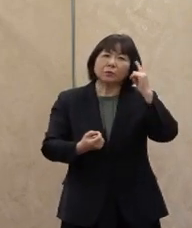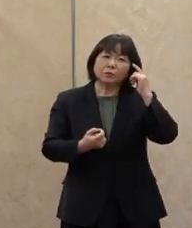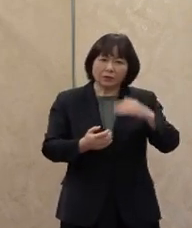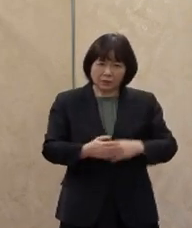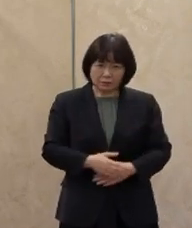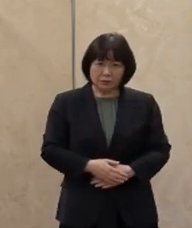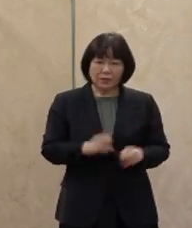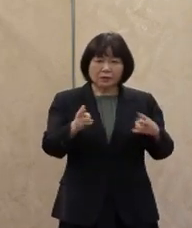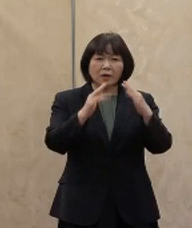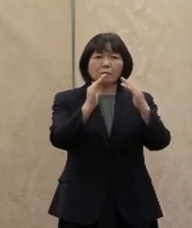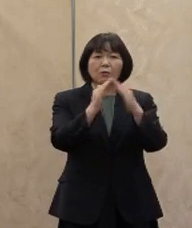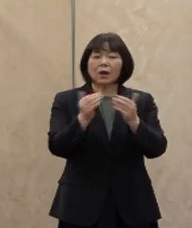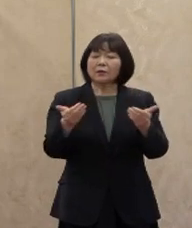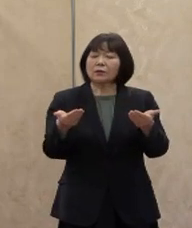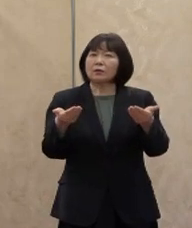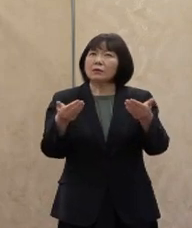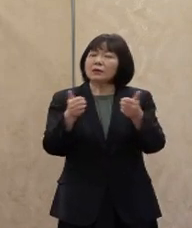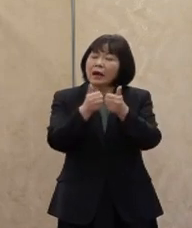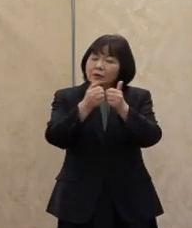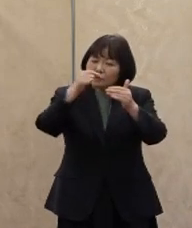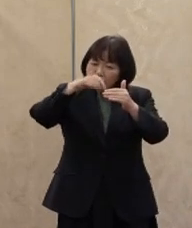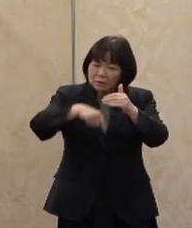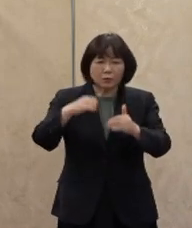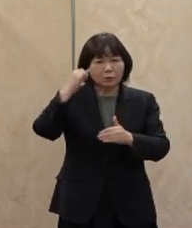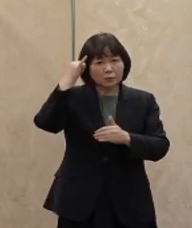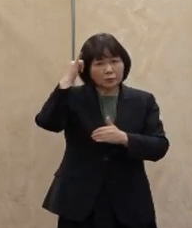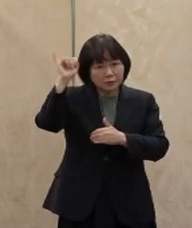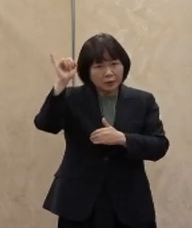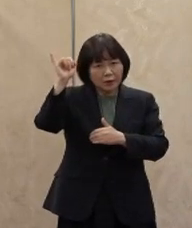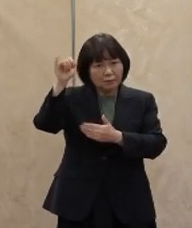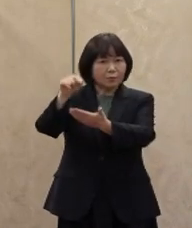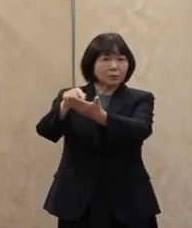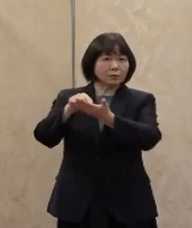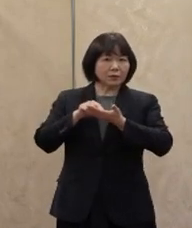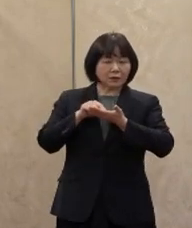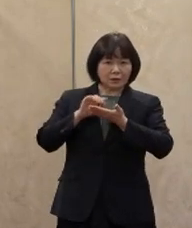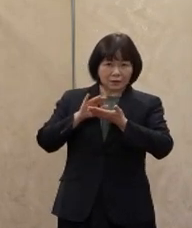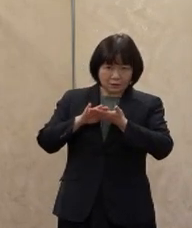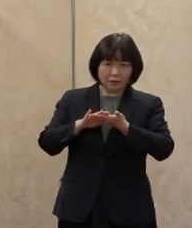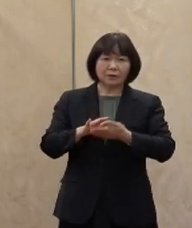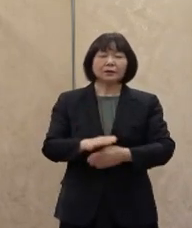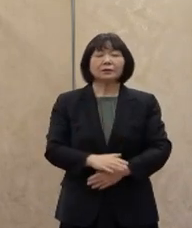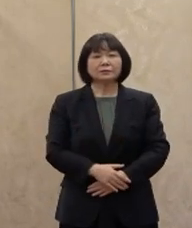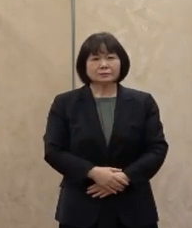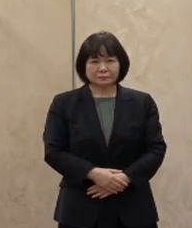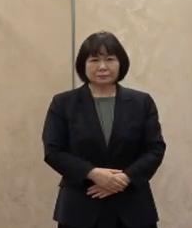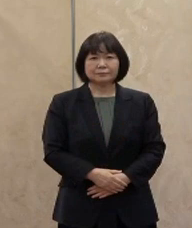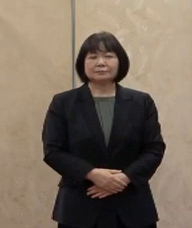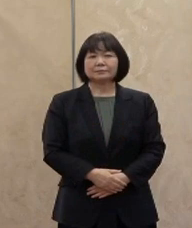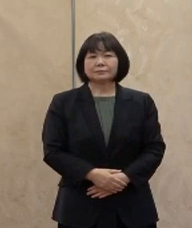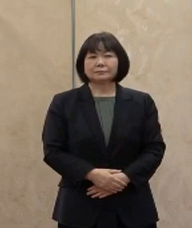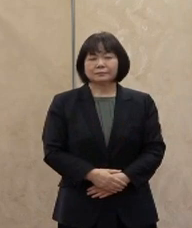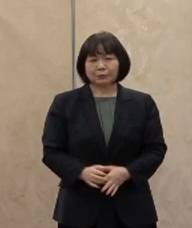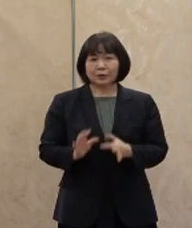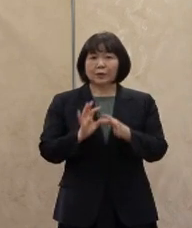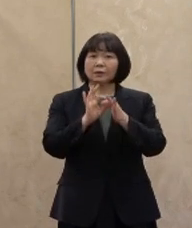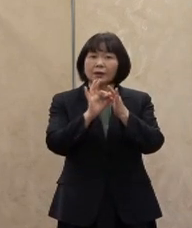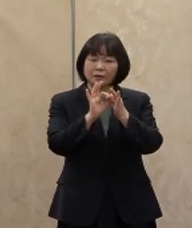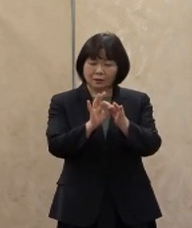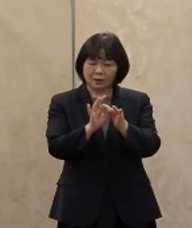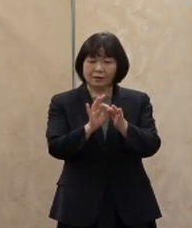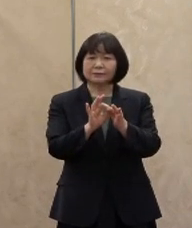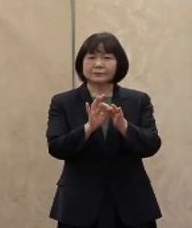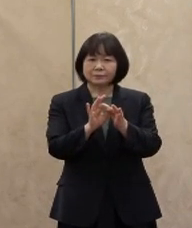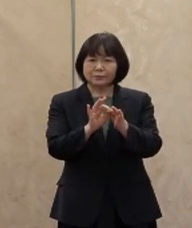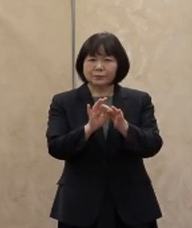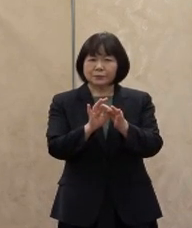でこれは専門家会議の中でもやっぱりそういった意見も専門家からも出ているところでもあります。なので、これ